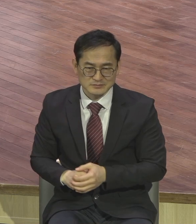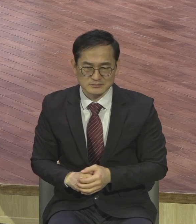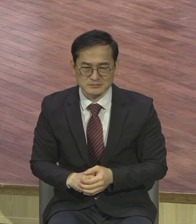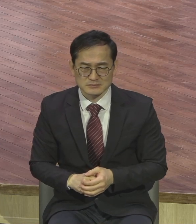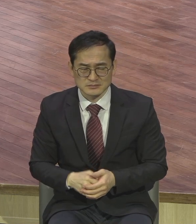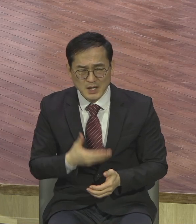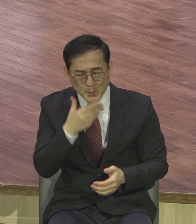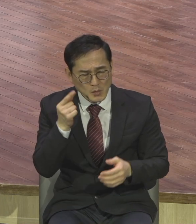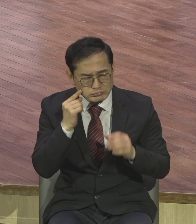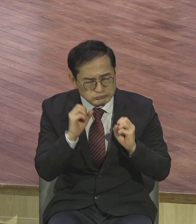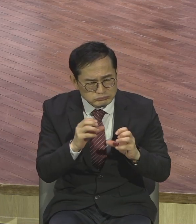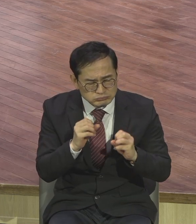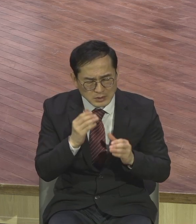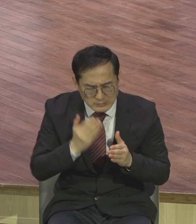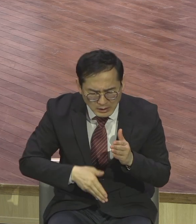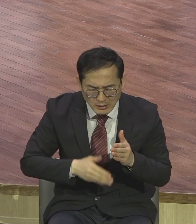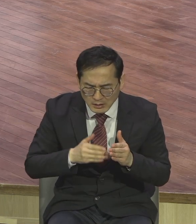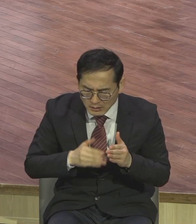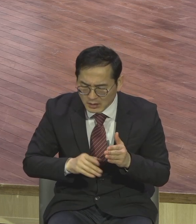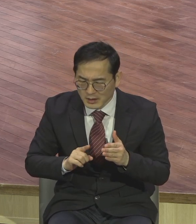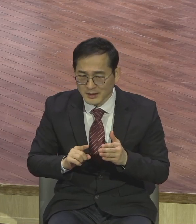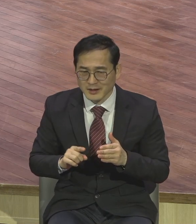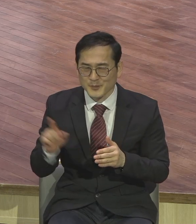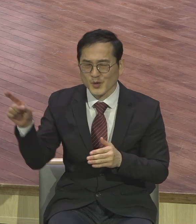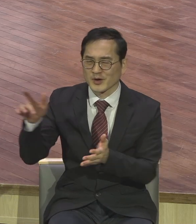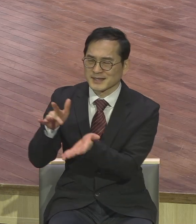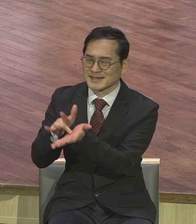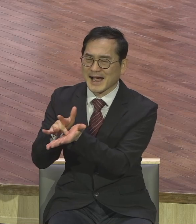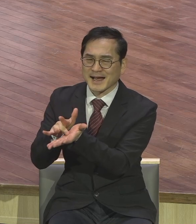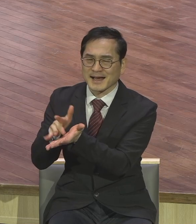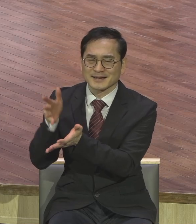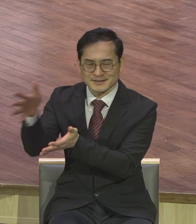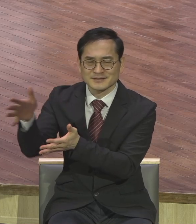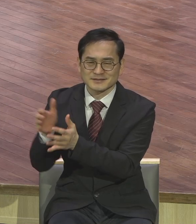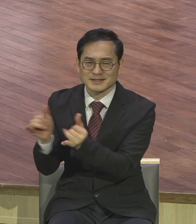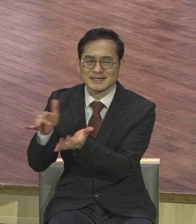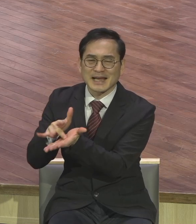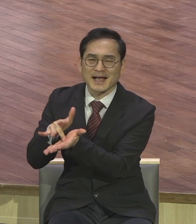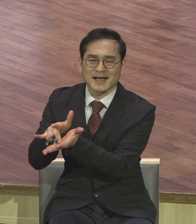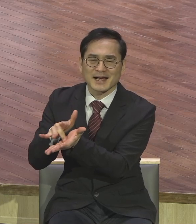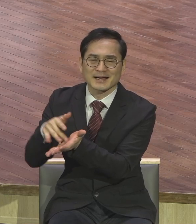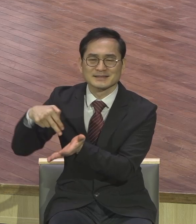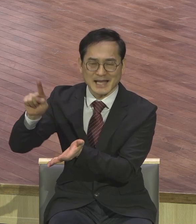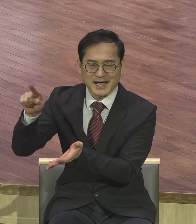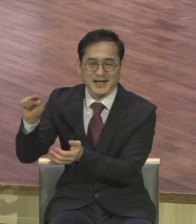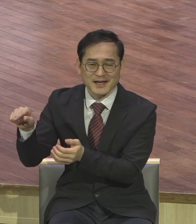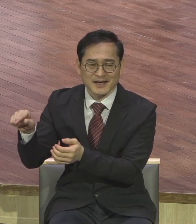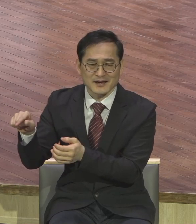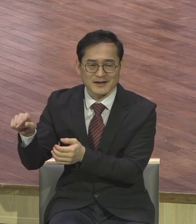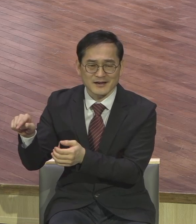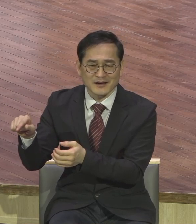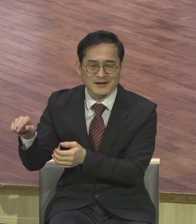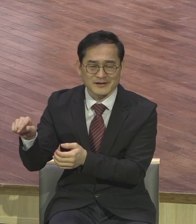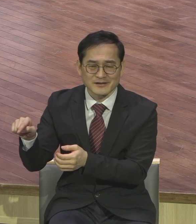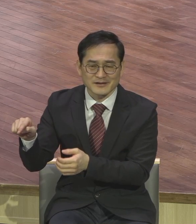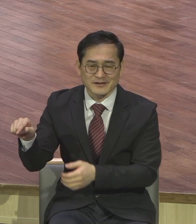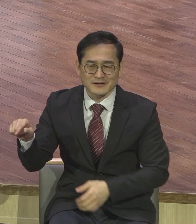부산대 약대라고 약사거든요. 서울에서도 약국 오래 하다가 이민 갔는데